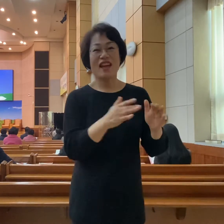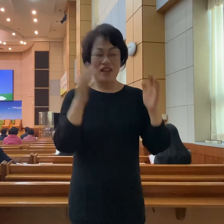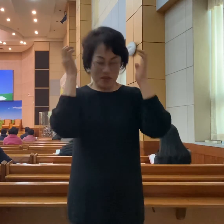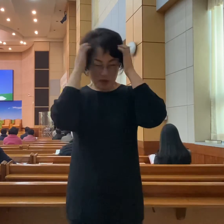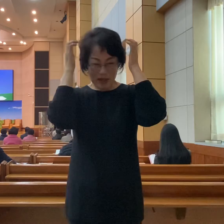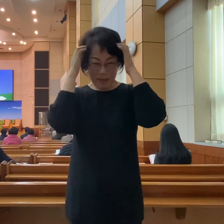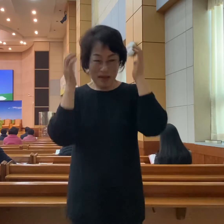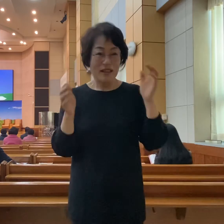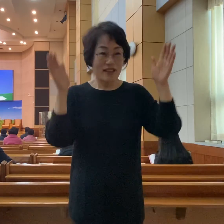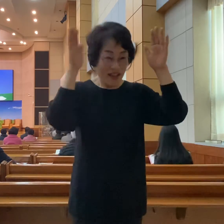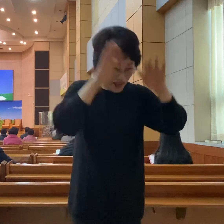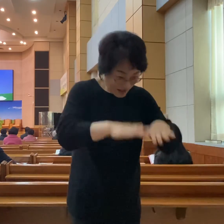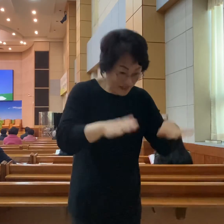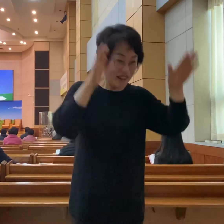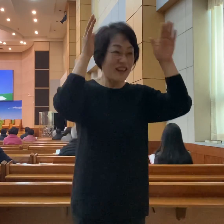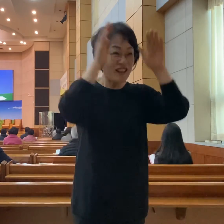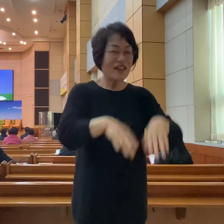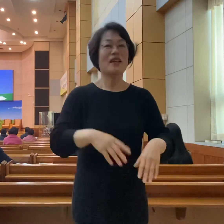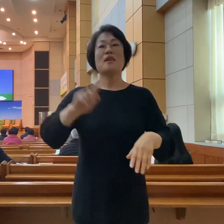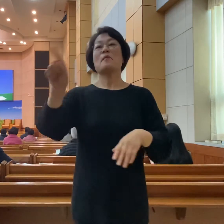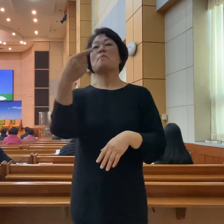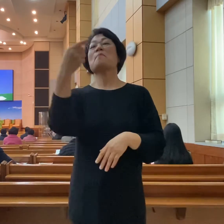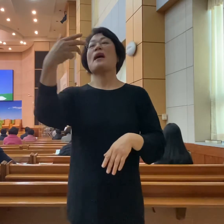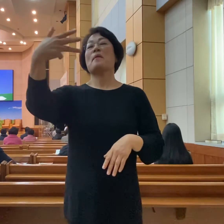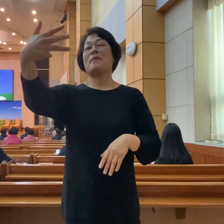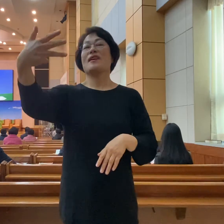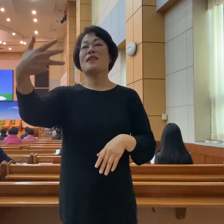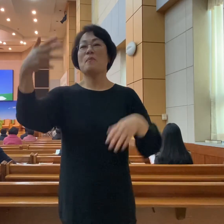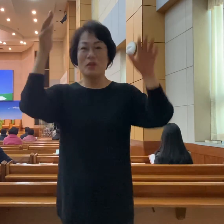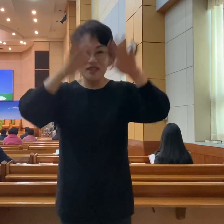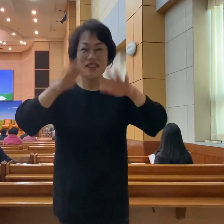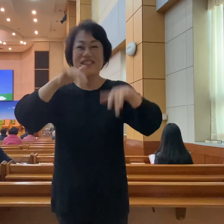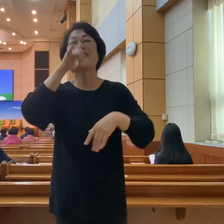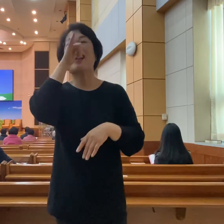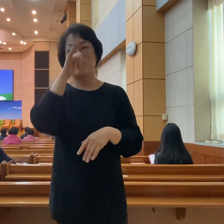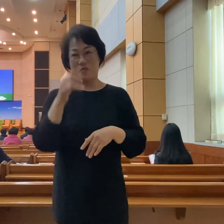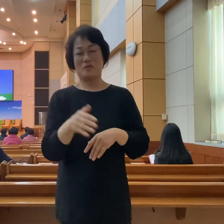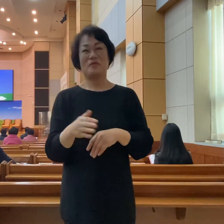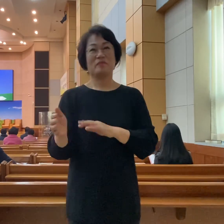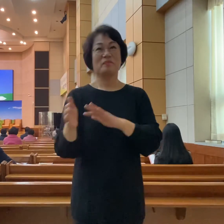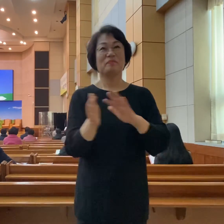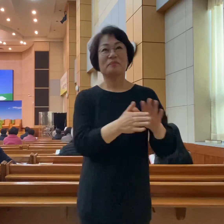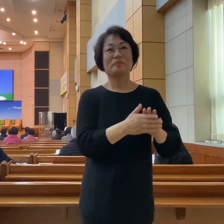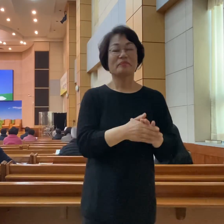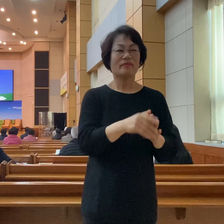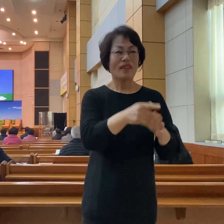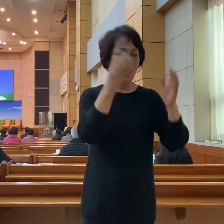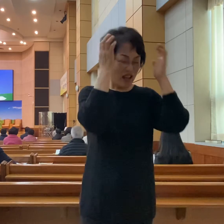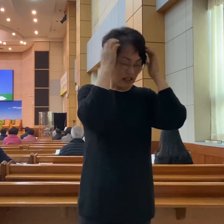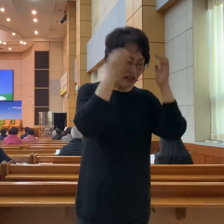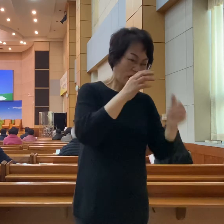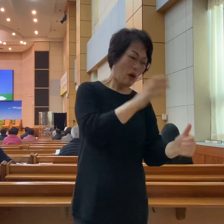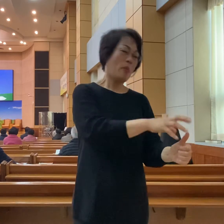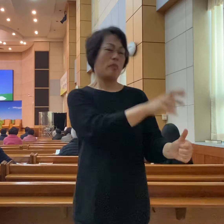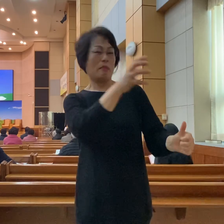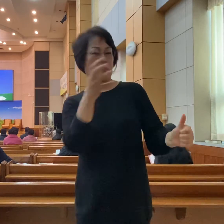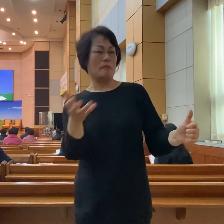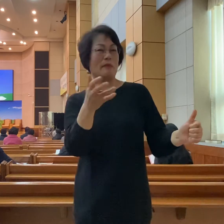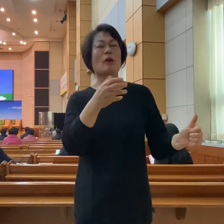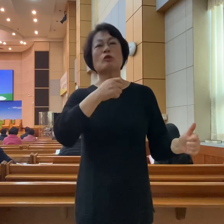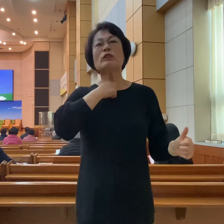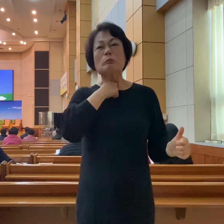때마다 108배 하잖아요. 108배. 그래서 그 번뇌에서 벗어나고자